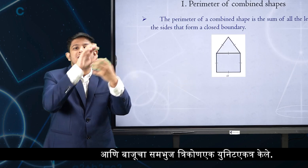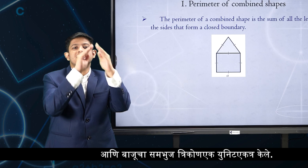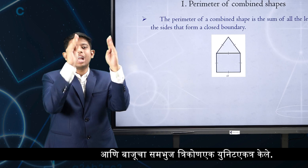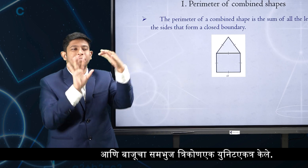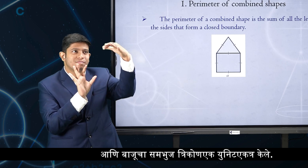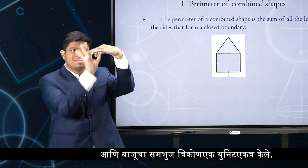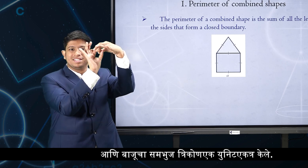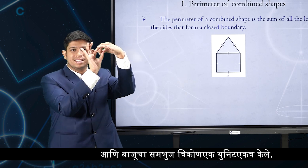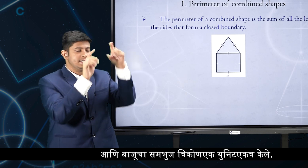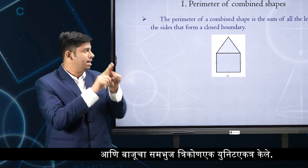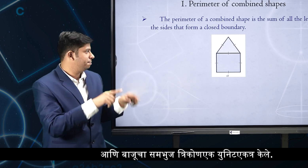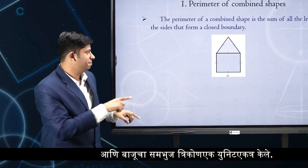एकत्र केले.